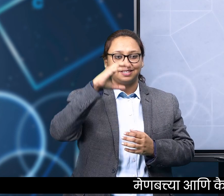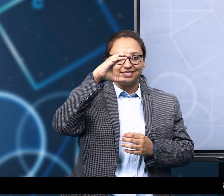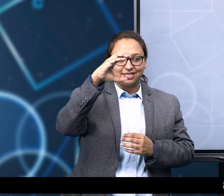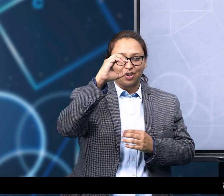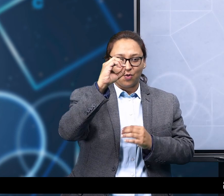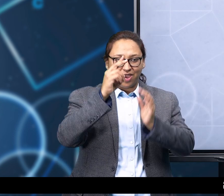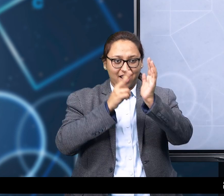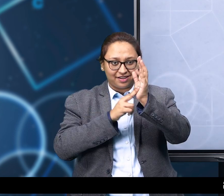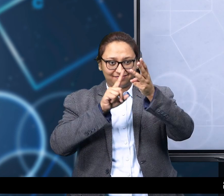शंकू.